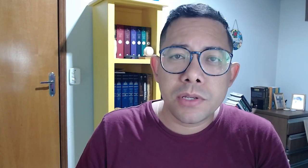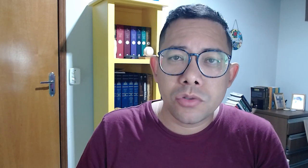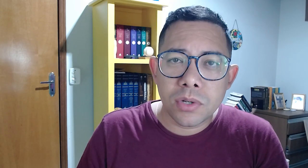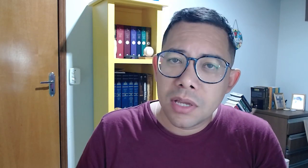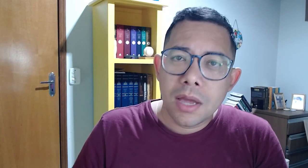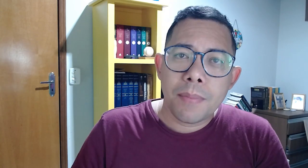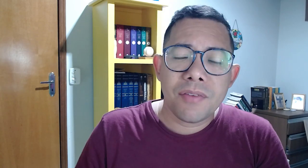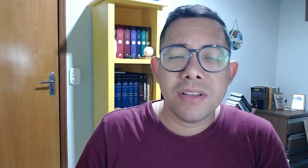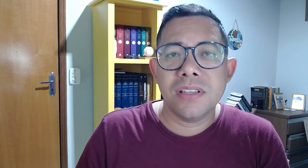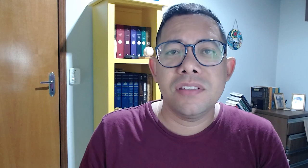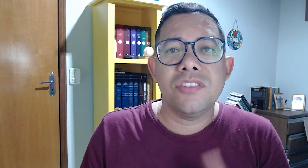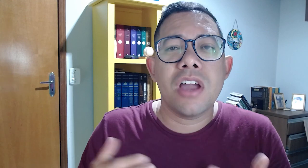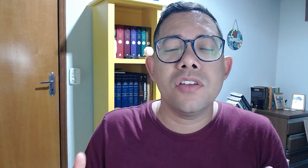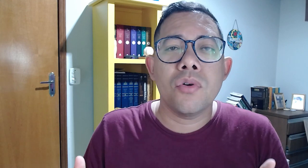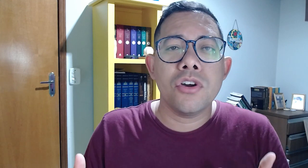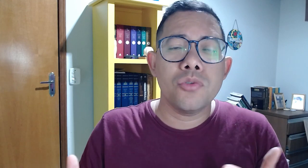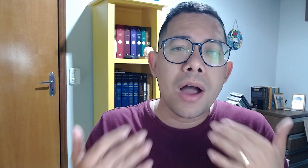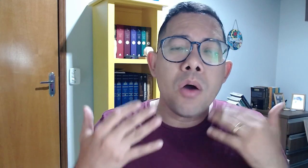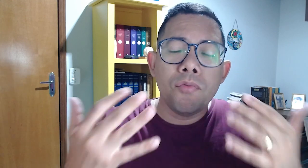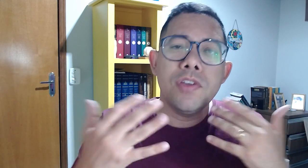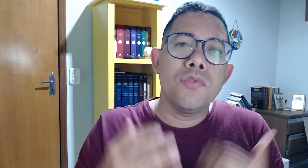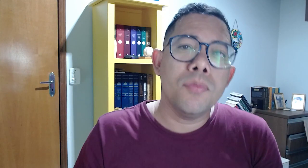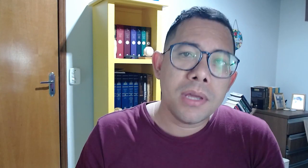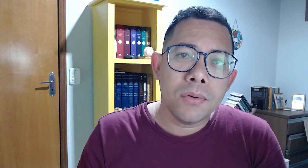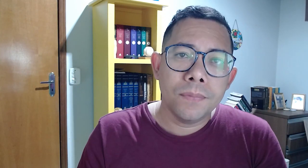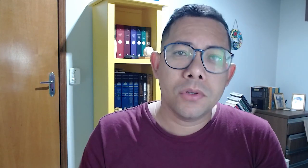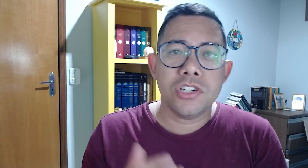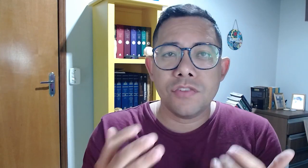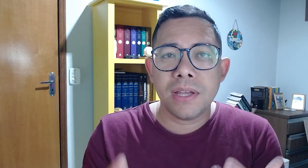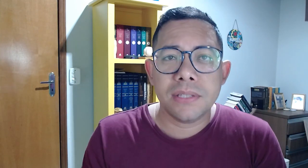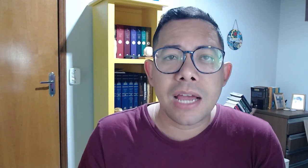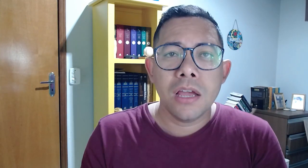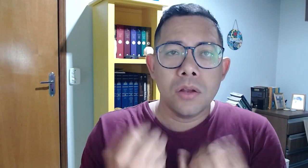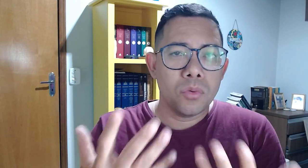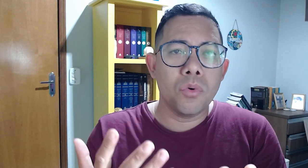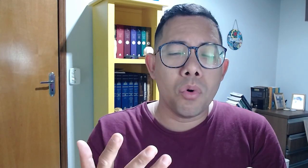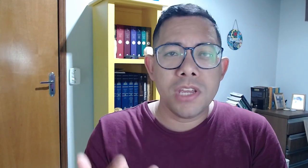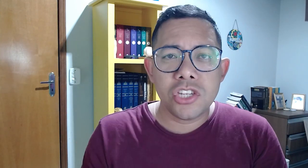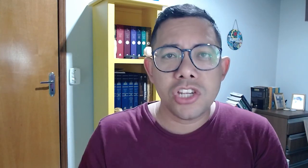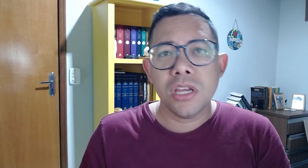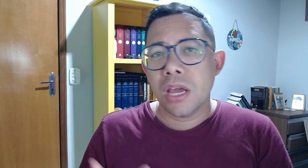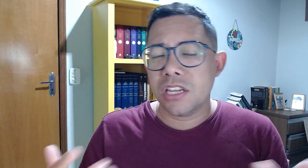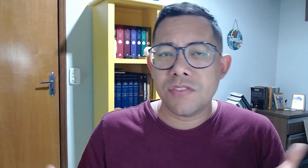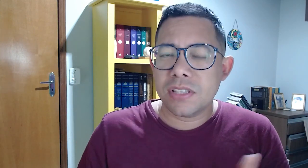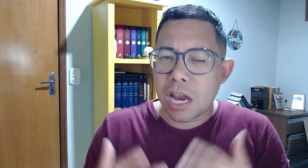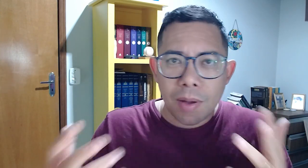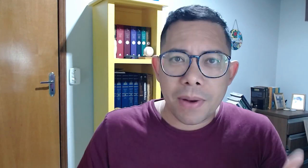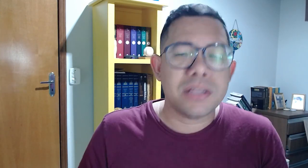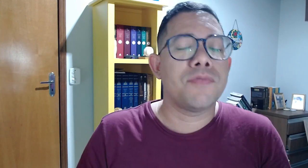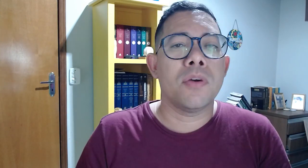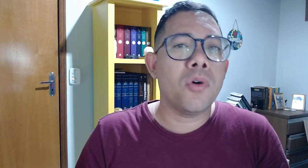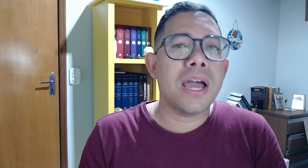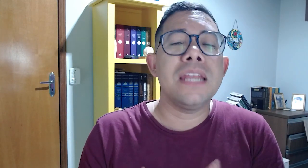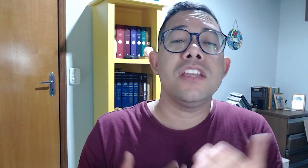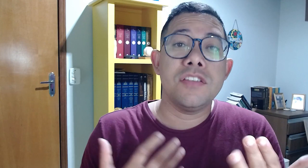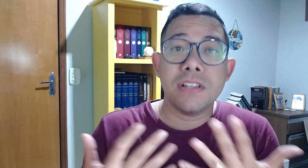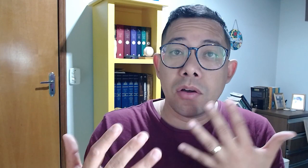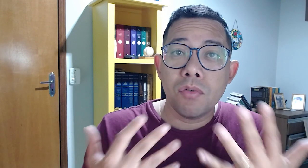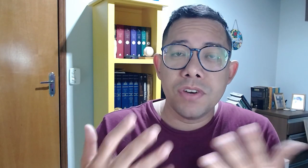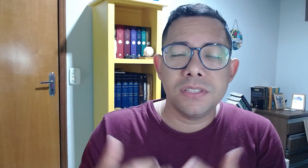pessoas para fazer esse diagnóstico ao vivo comigo. Então a gente vai entrar no Google Meet, a gente vai entrar numa plataforma online, a gente vai estar